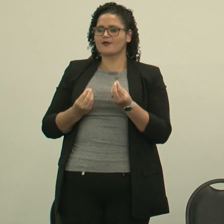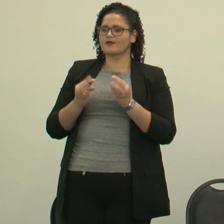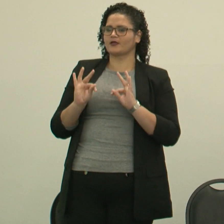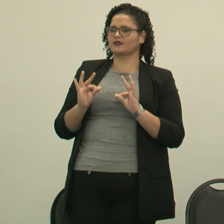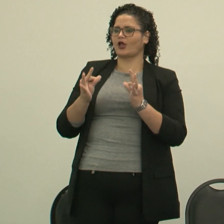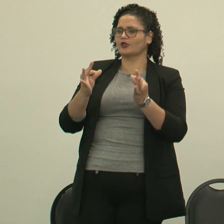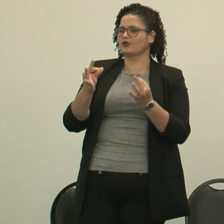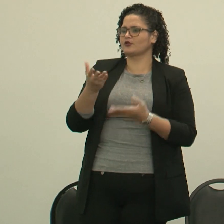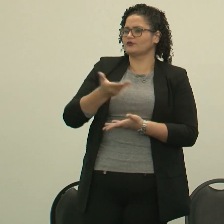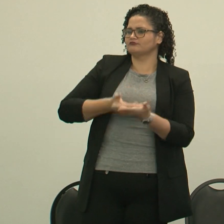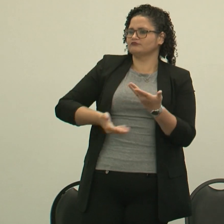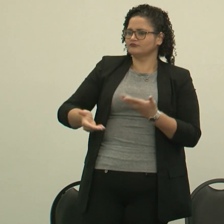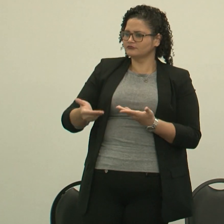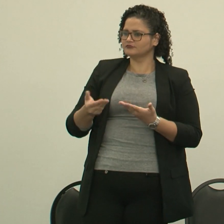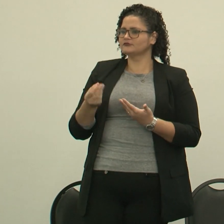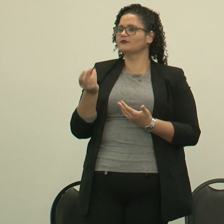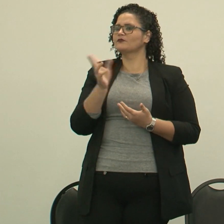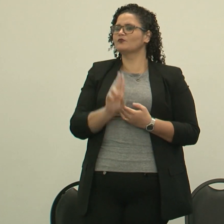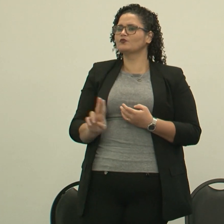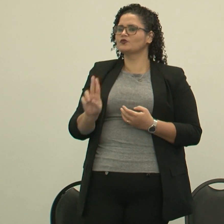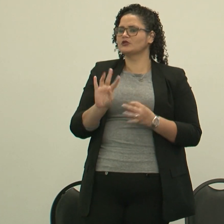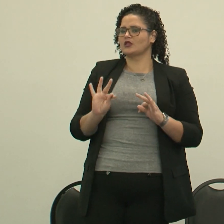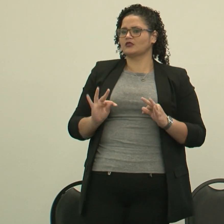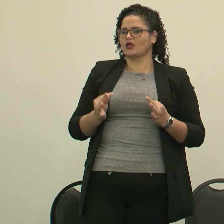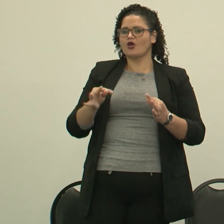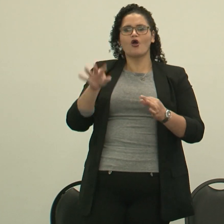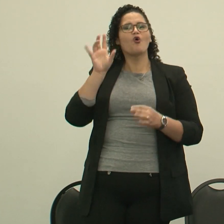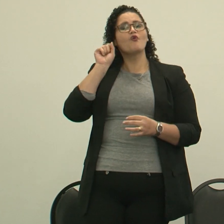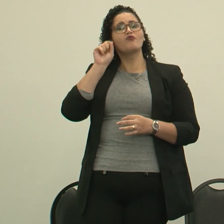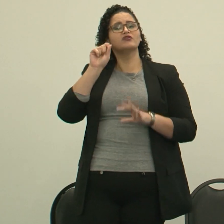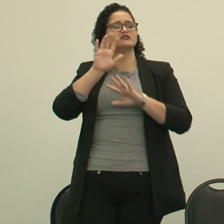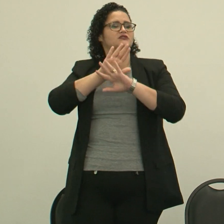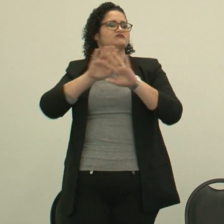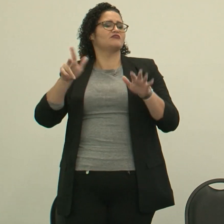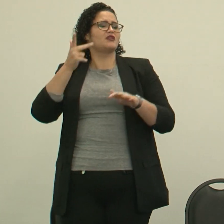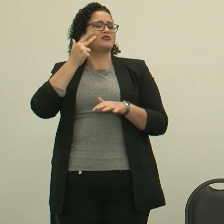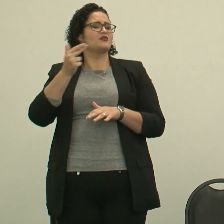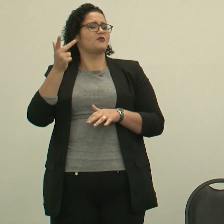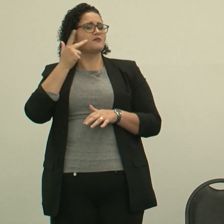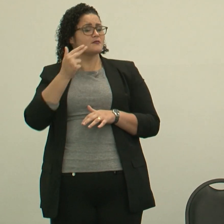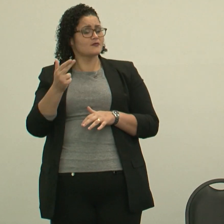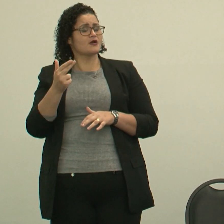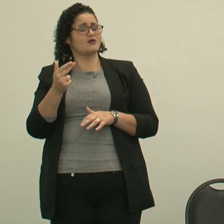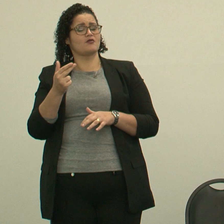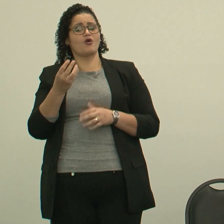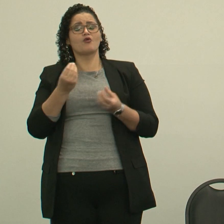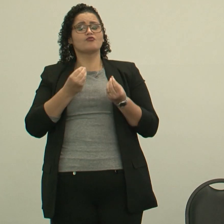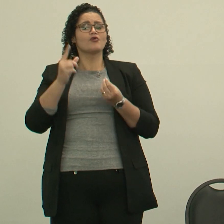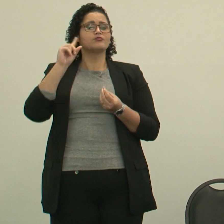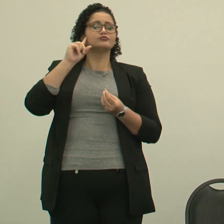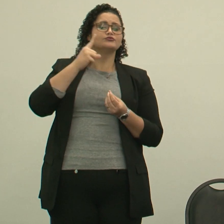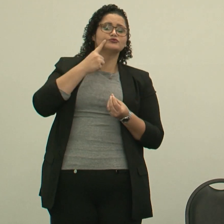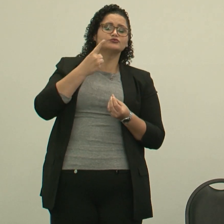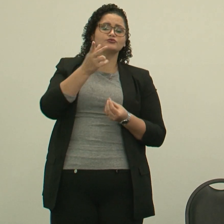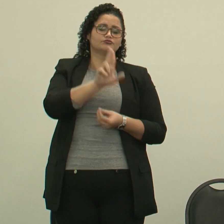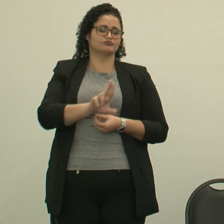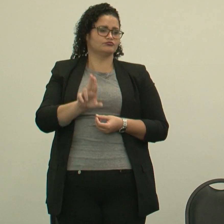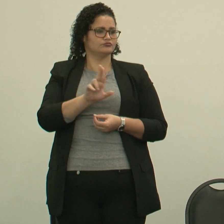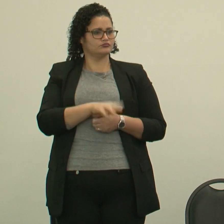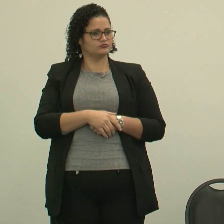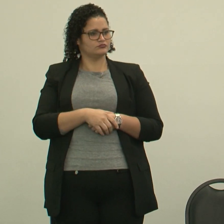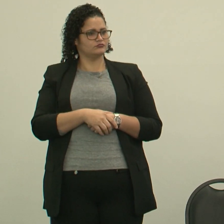tecnologia, como é que eles lidam com essas tecnologias que para os ouvintes são tão comuns, como que eles lidam, né? Poderia também uma atividade nesse